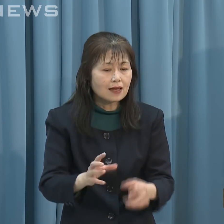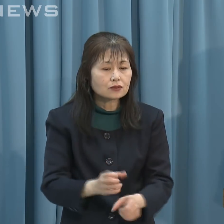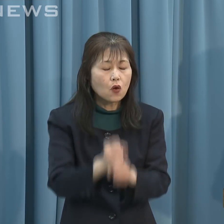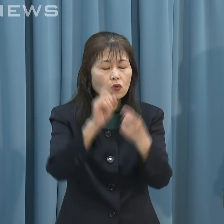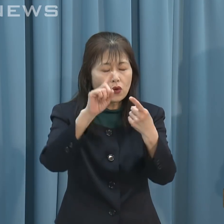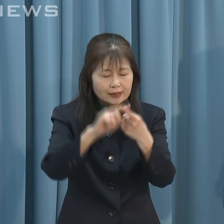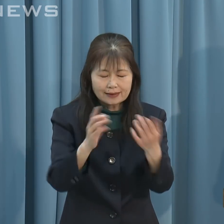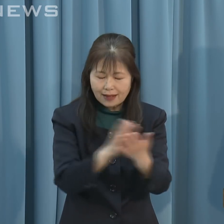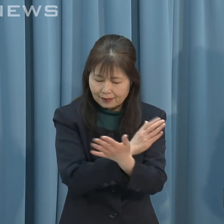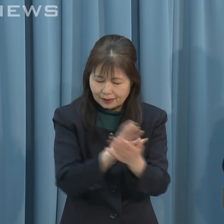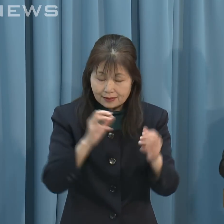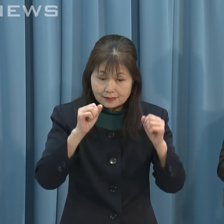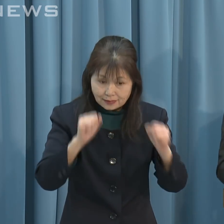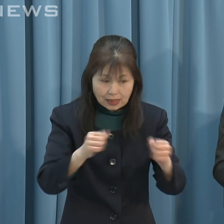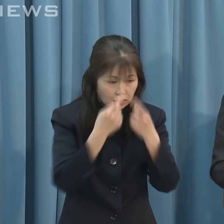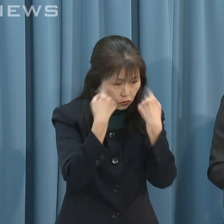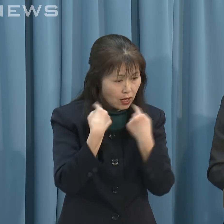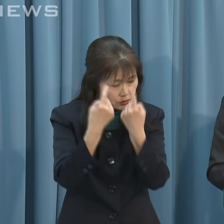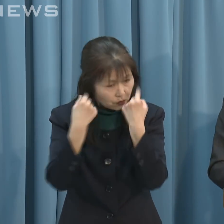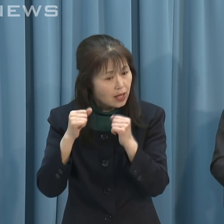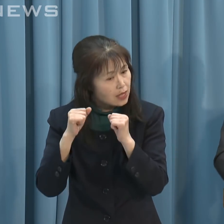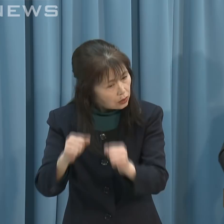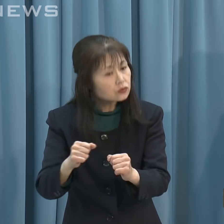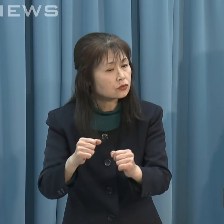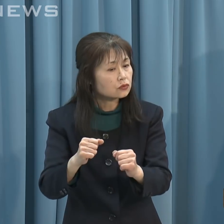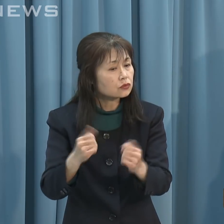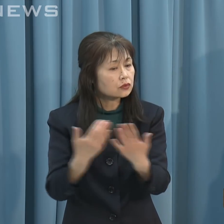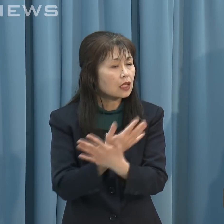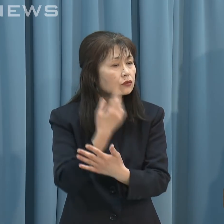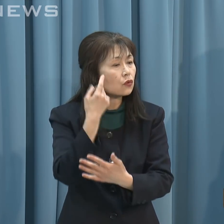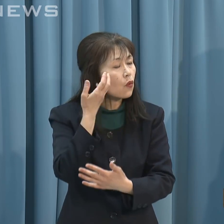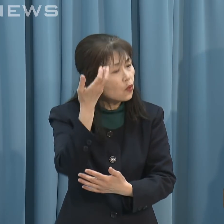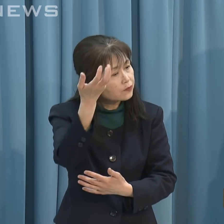断して、それぞれが何をやるかということになろうかと思います。